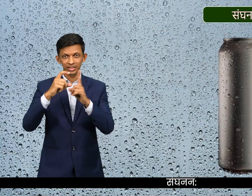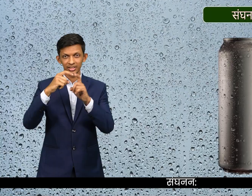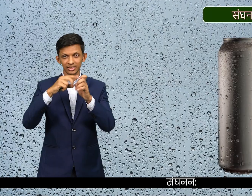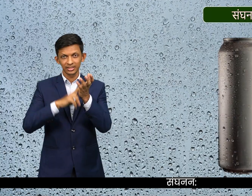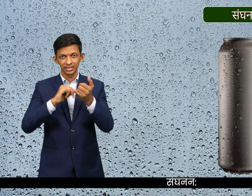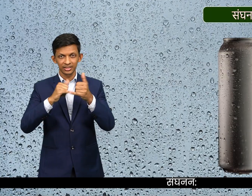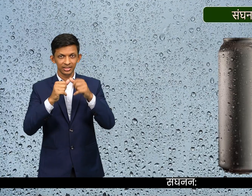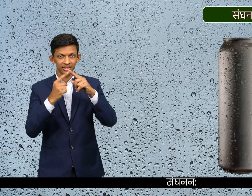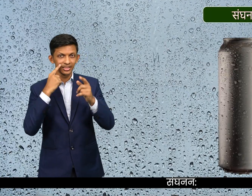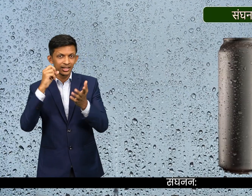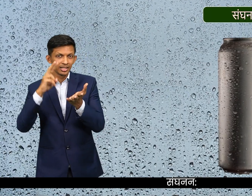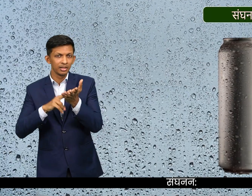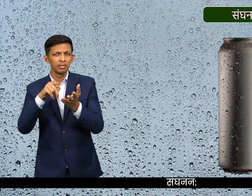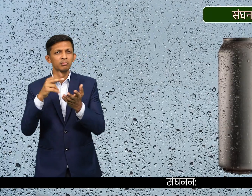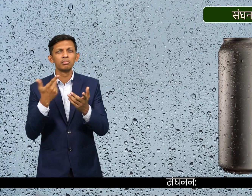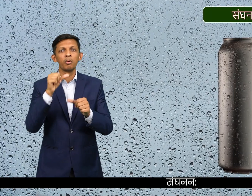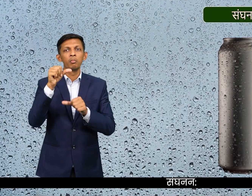संघनन।